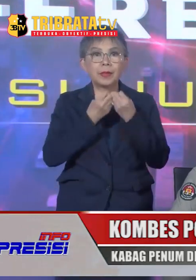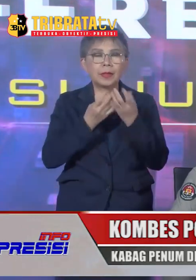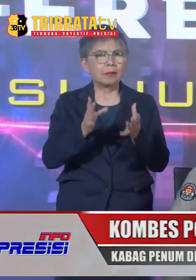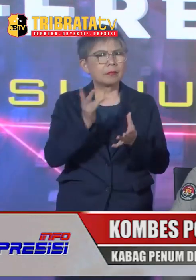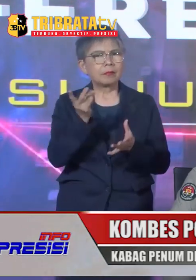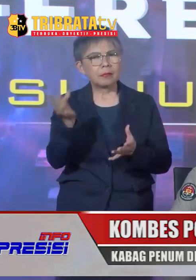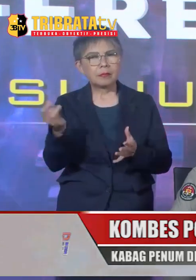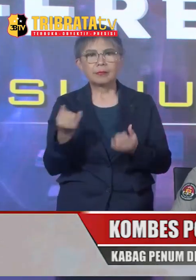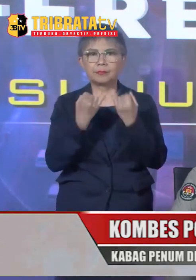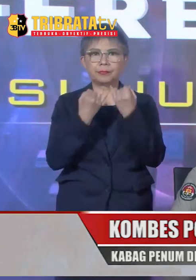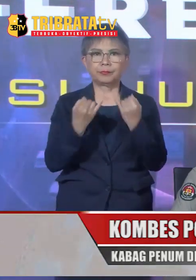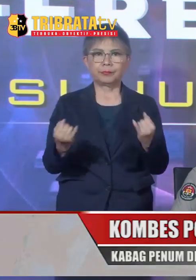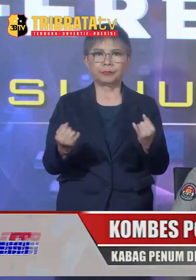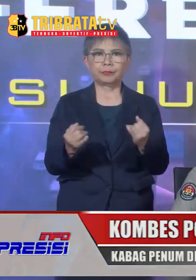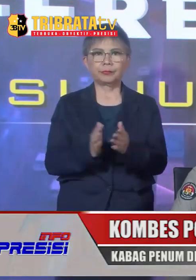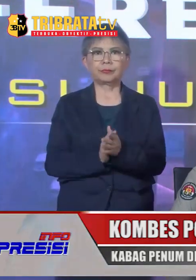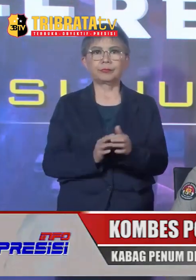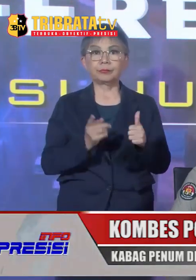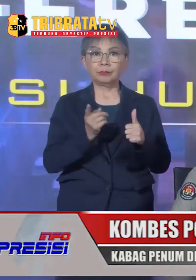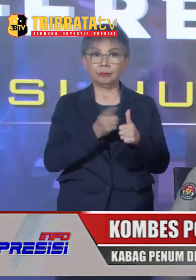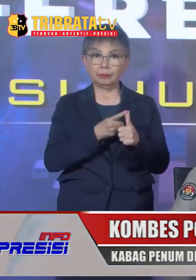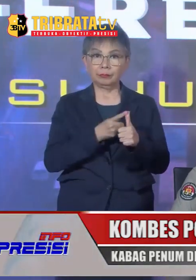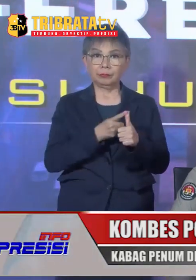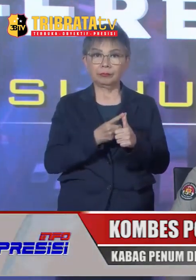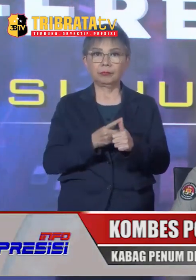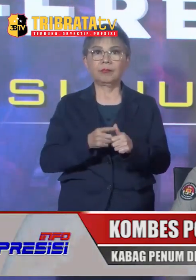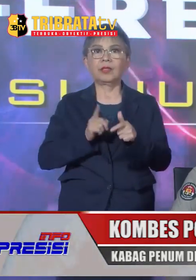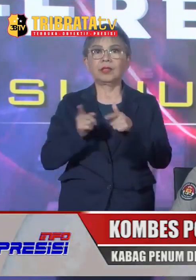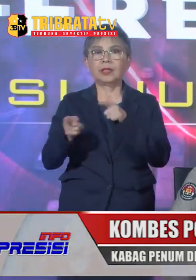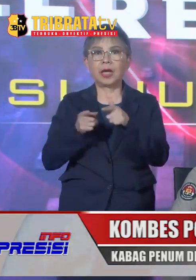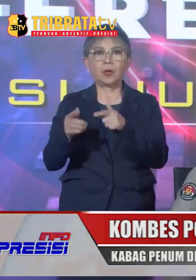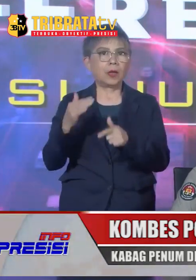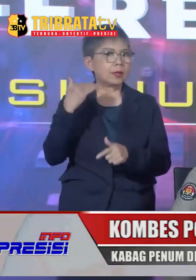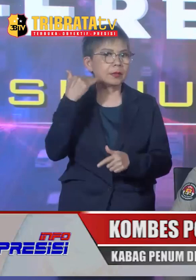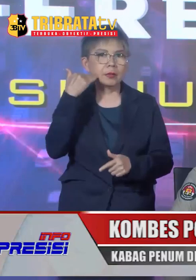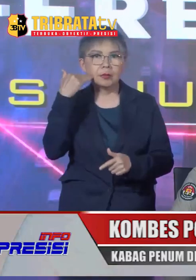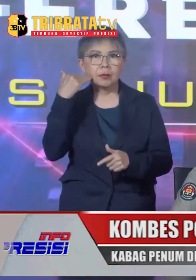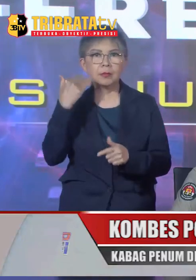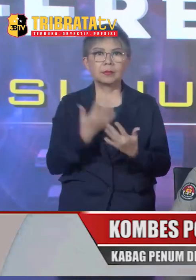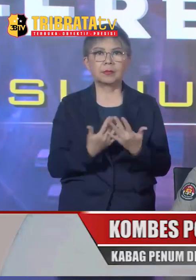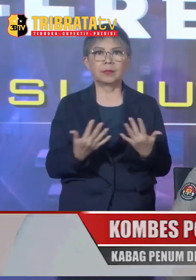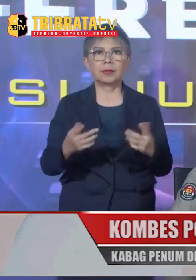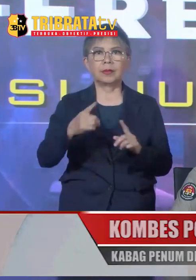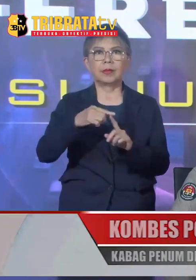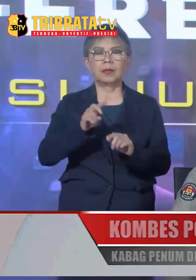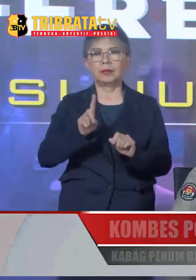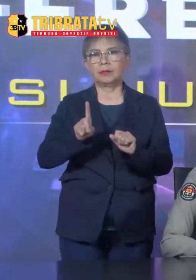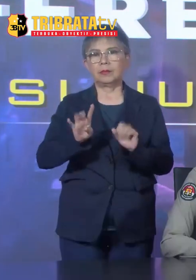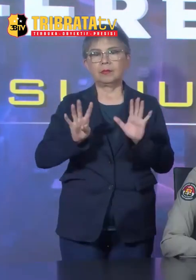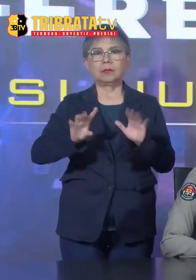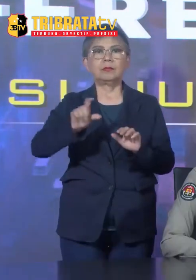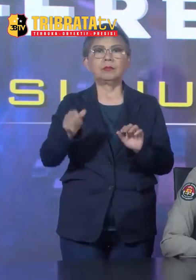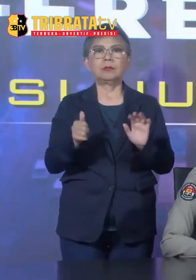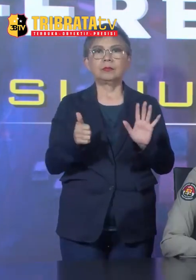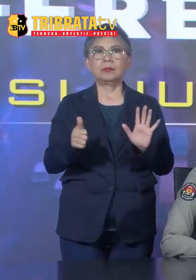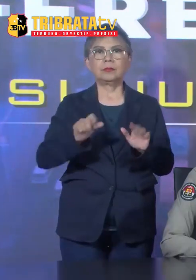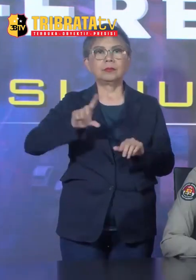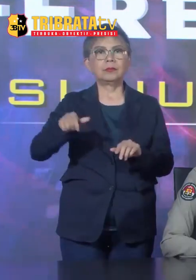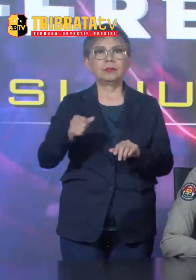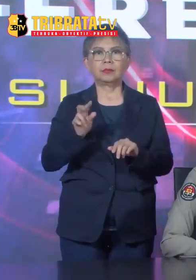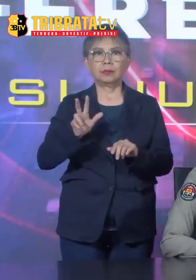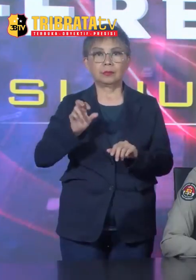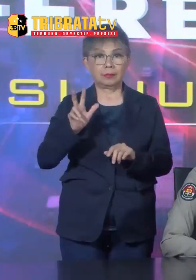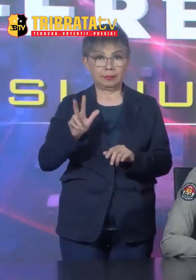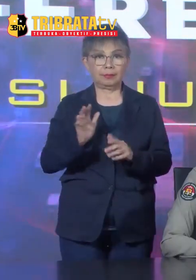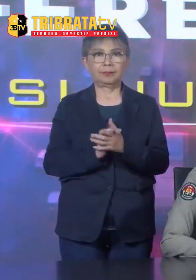menyampaikan beberapa informasi yang pertama terkait dengan gangguan Kamtibmas pada tanggal 19 Juni